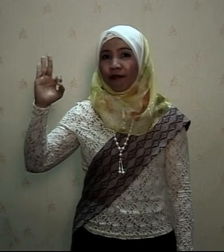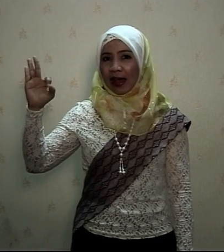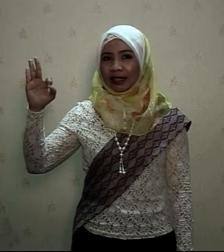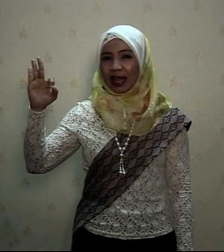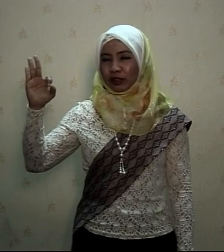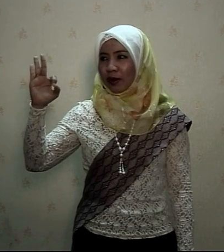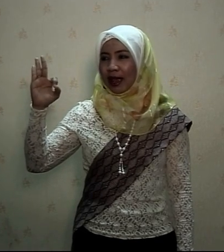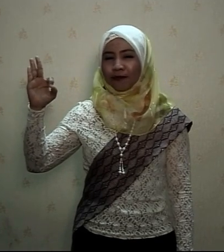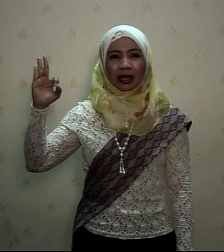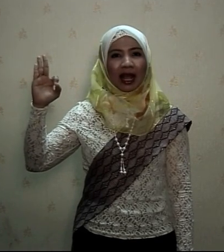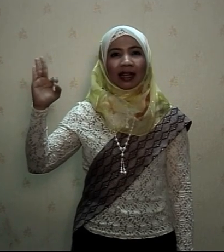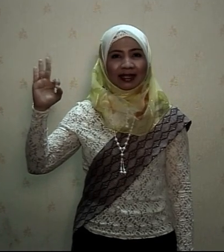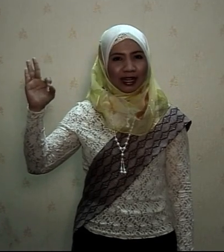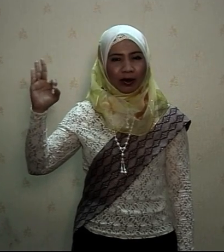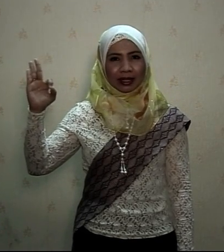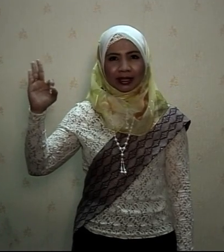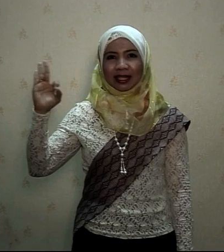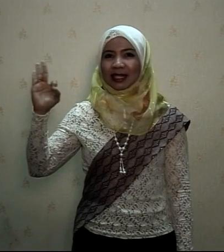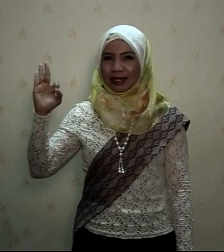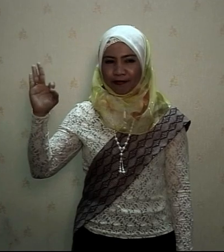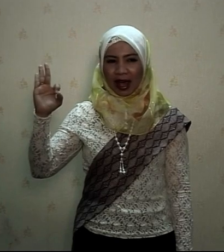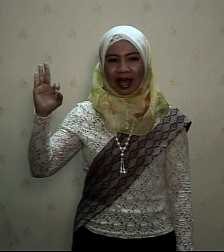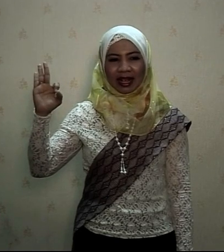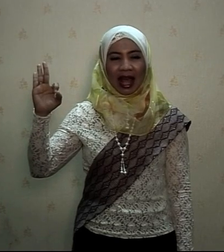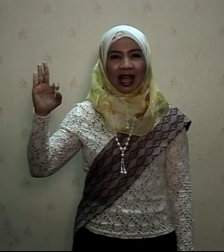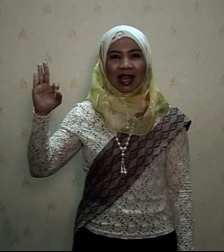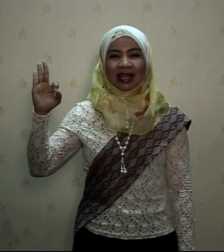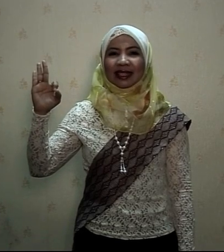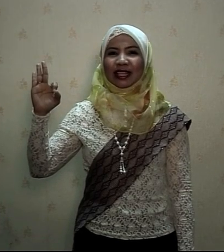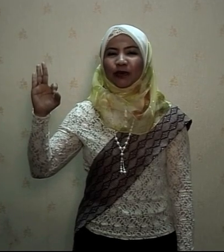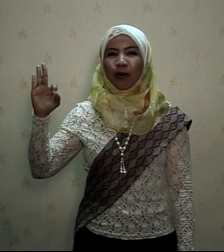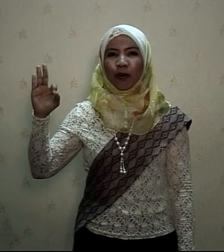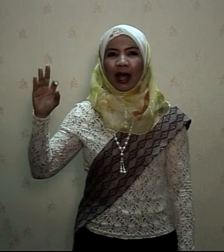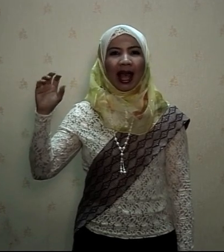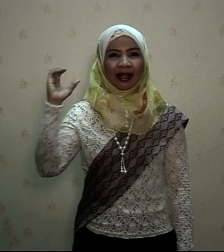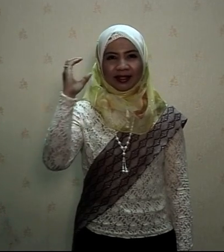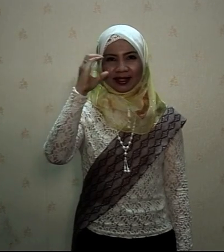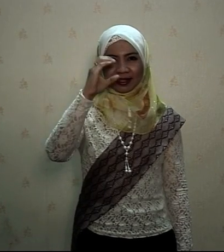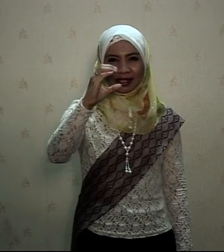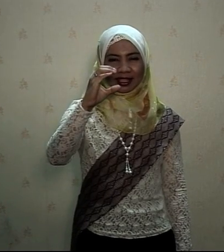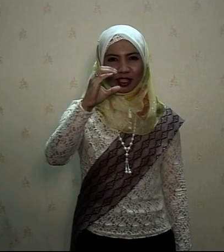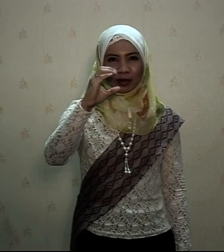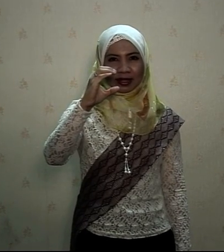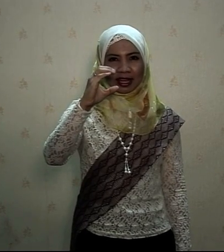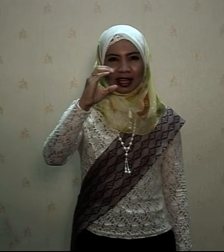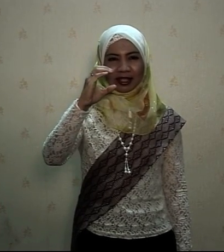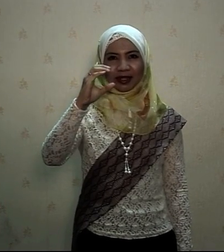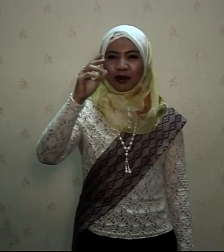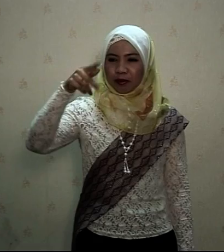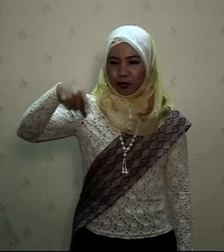ฟันค่ะตัว fนะคะลักษณะเดียวกันเลยนี่คือสีฟ้านะคะสีชมพูค่ะก็คือตัว Cหมวด